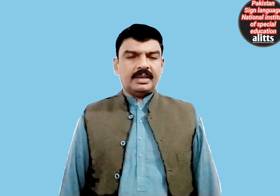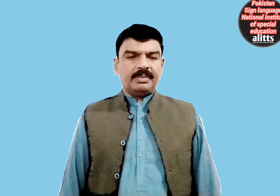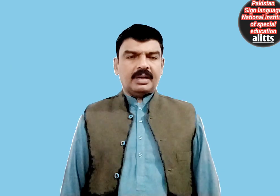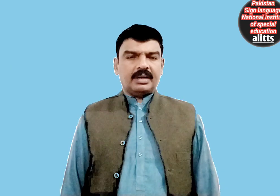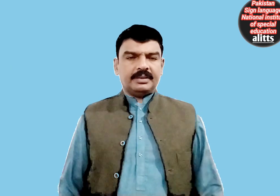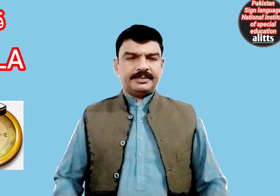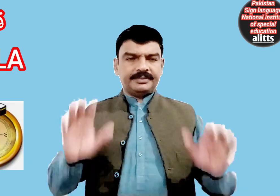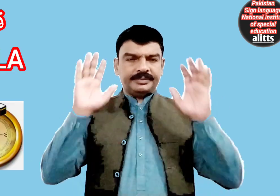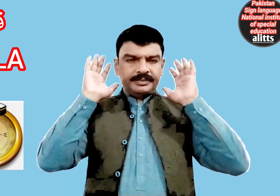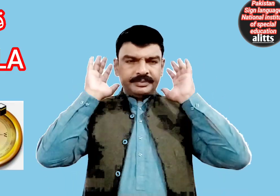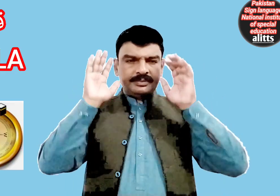किबला,